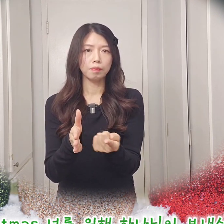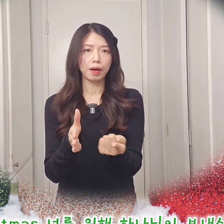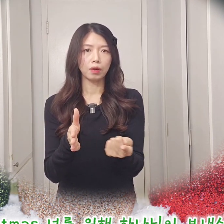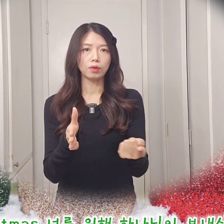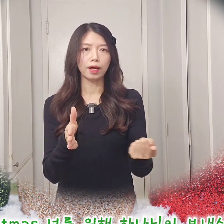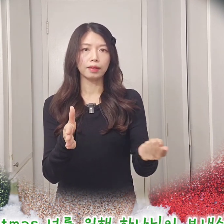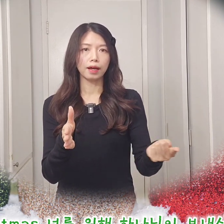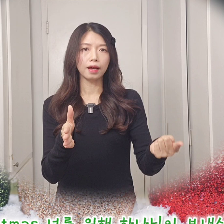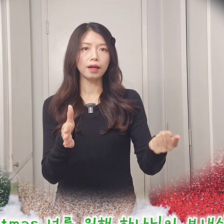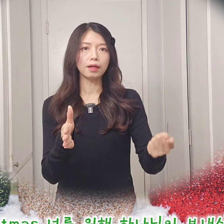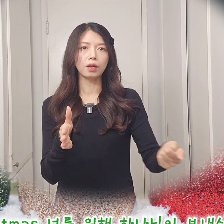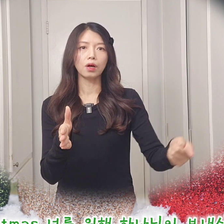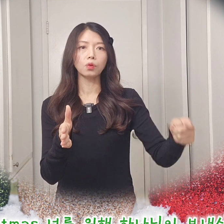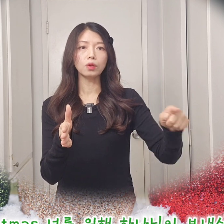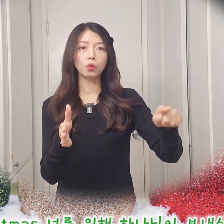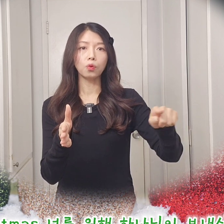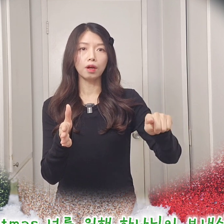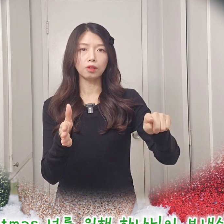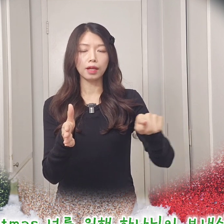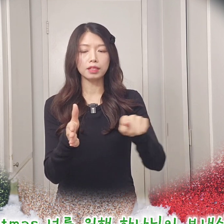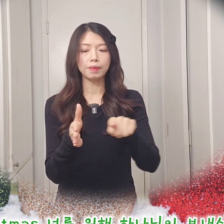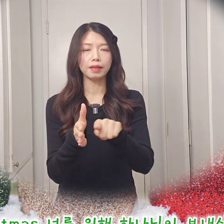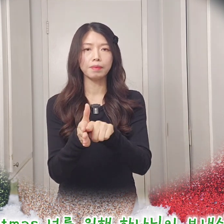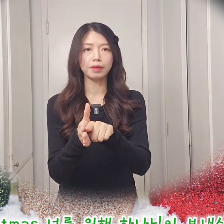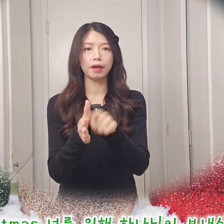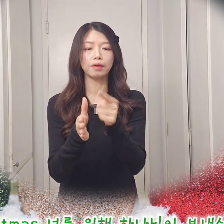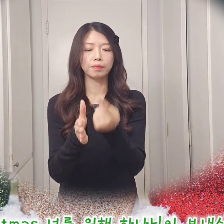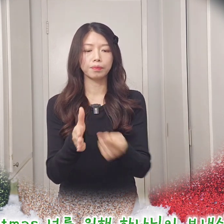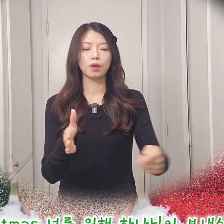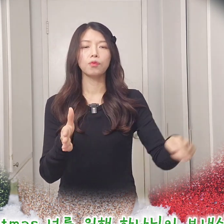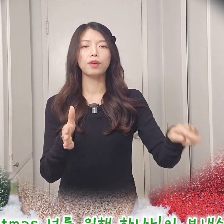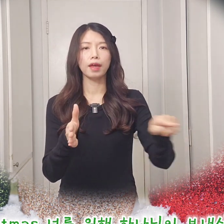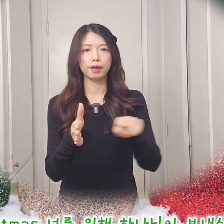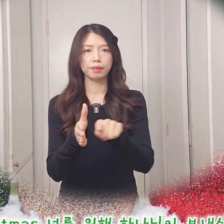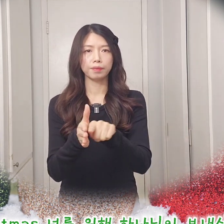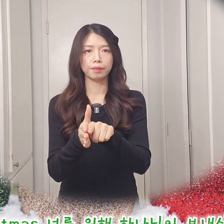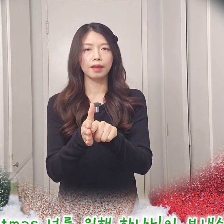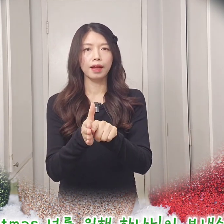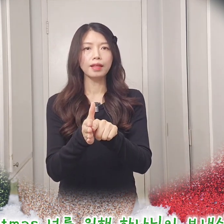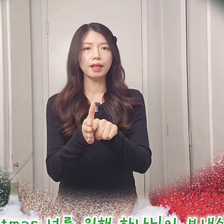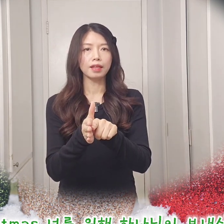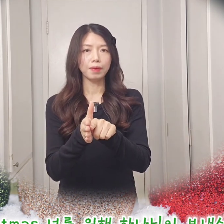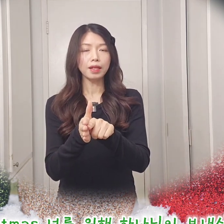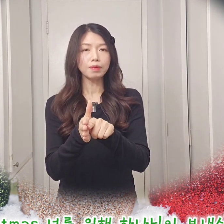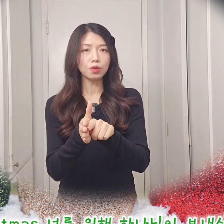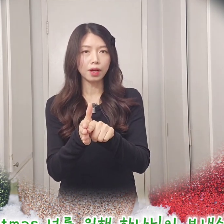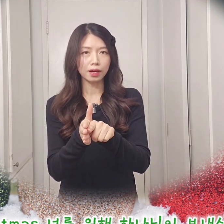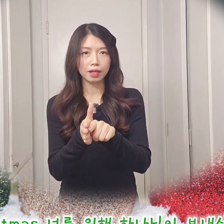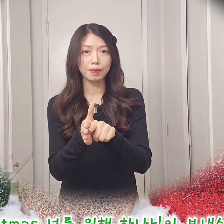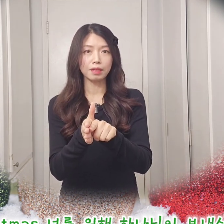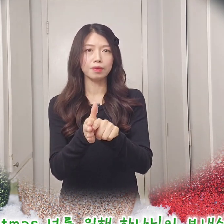밖으로 나갔다가 손을 돌려서 다시 만나면 돼요. 위해. 하나님 수어는 아까 제가